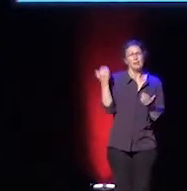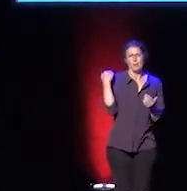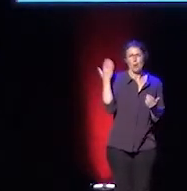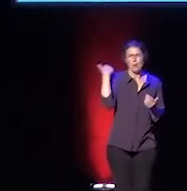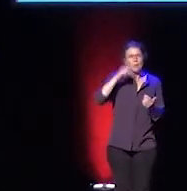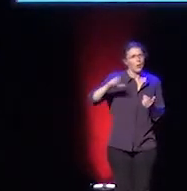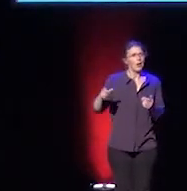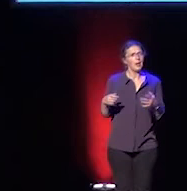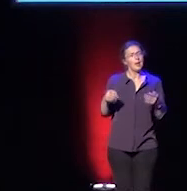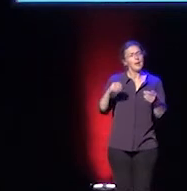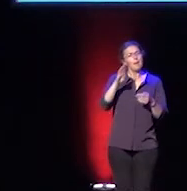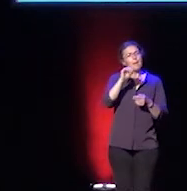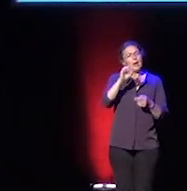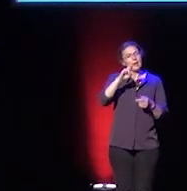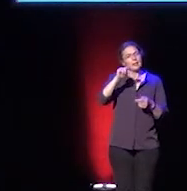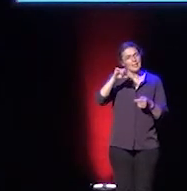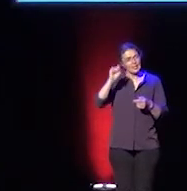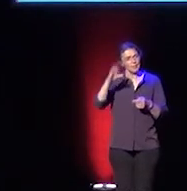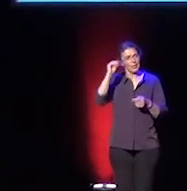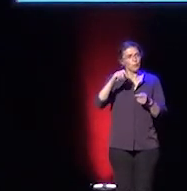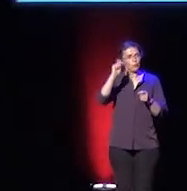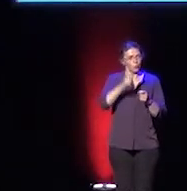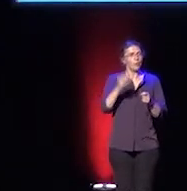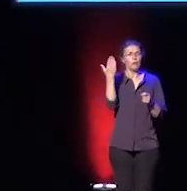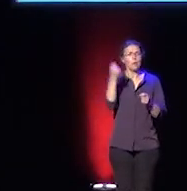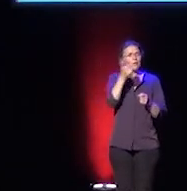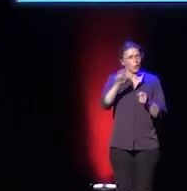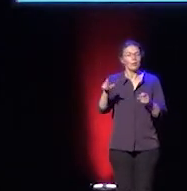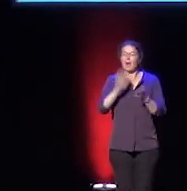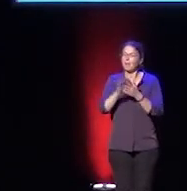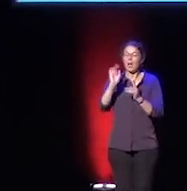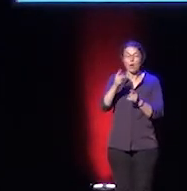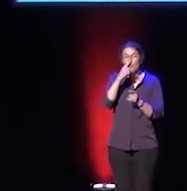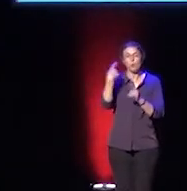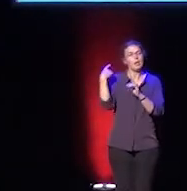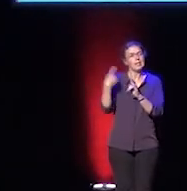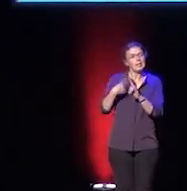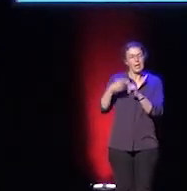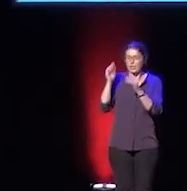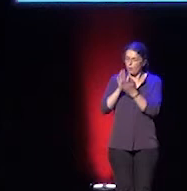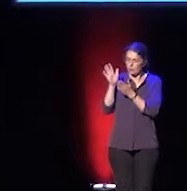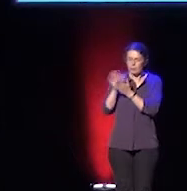wenigen Wochen, die nichts anderes gemacht hat, als auch das zur Verfügung stehende Zahlenmaterial